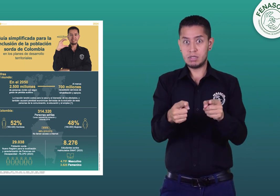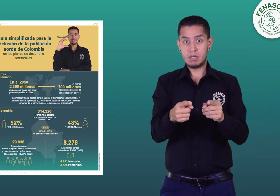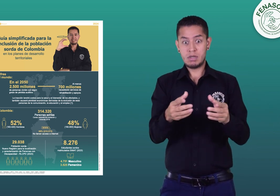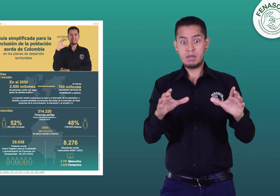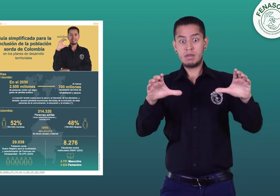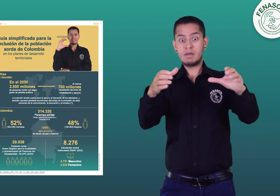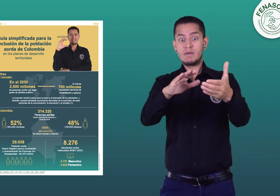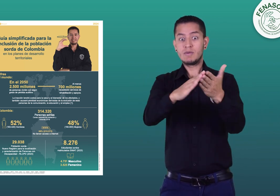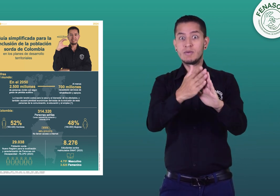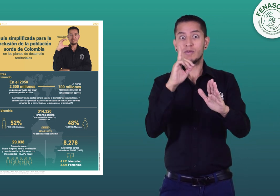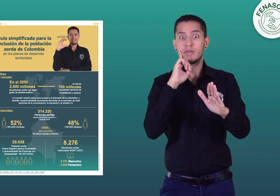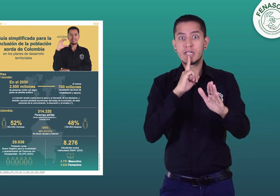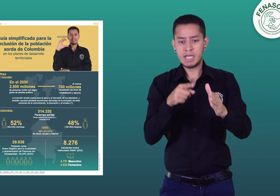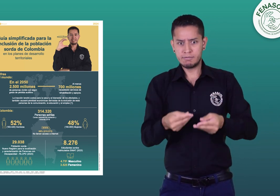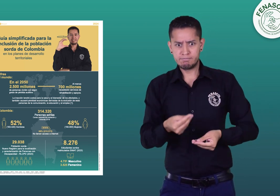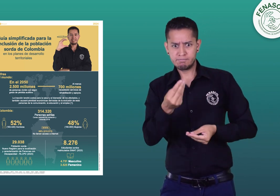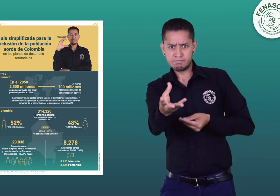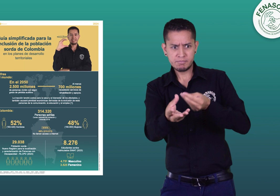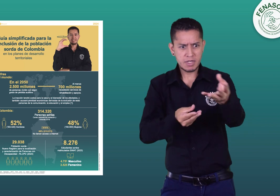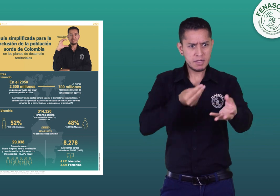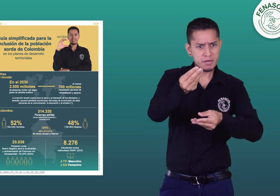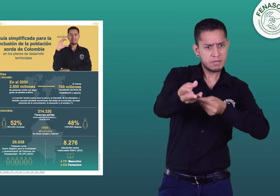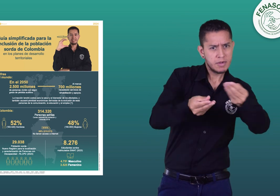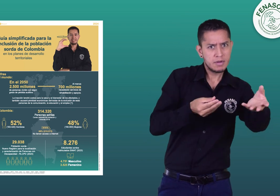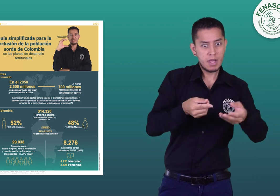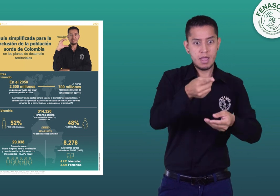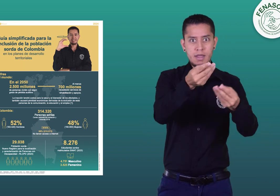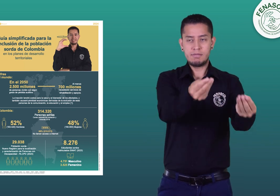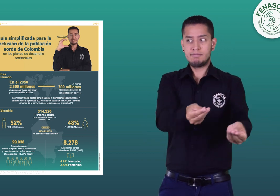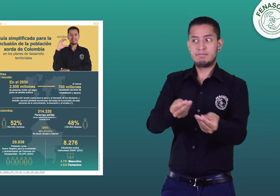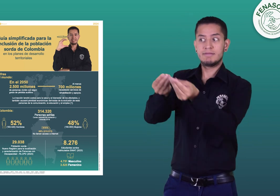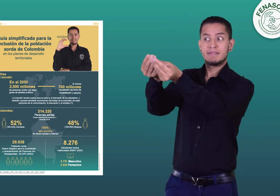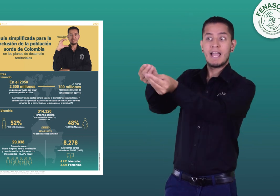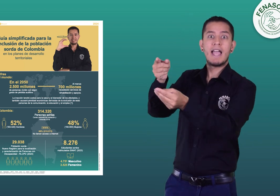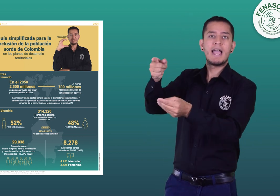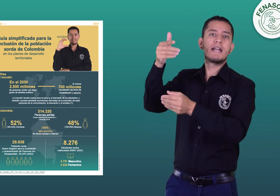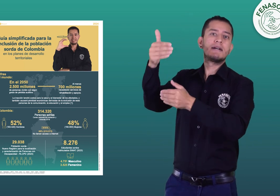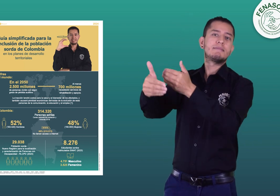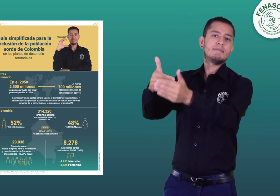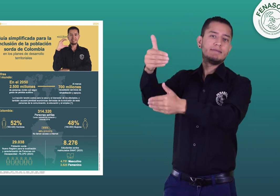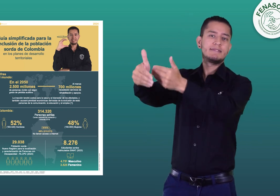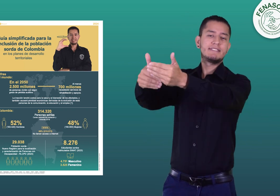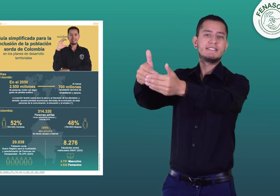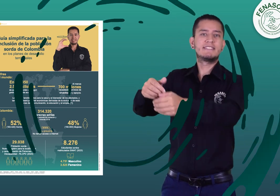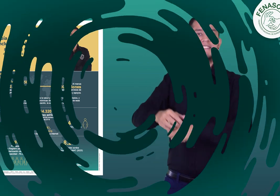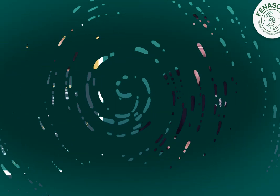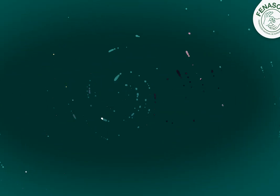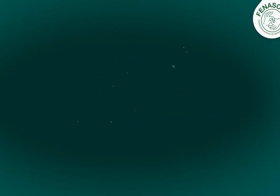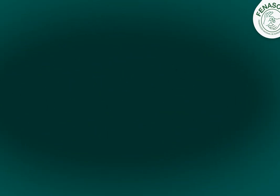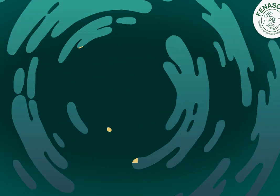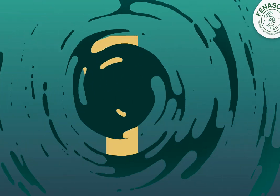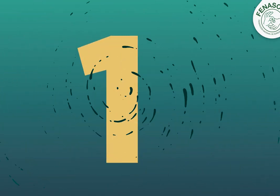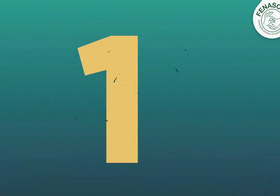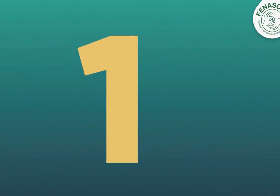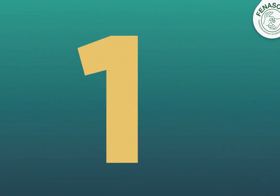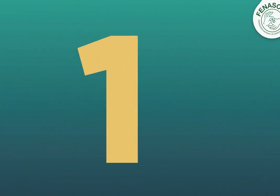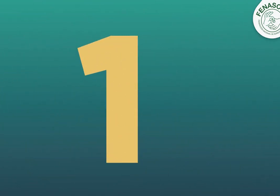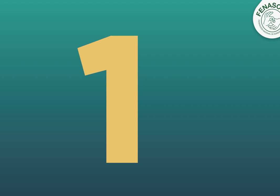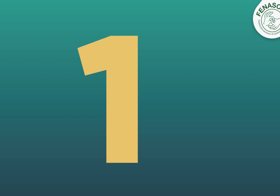a disposición de la comunidad sorda para que esta información pueda llegar a esos procesos. Primero,